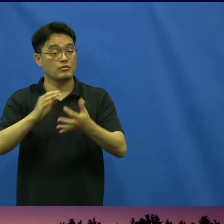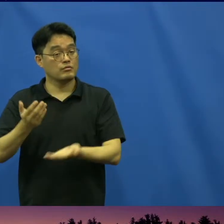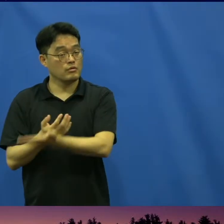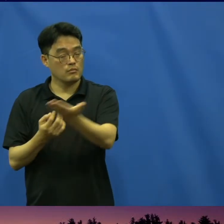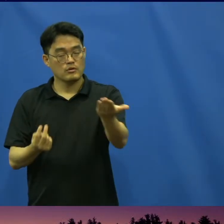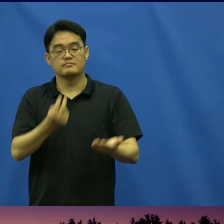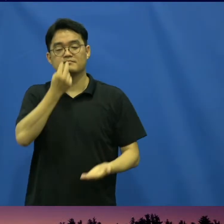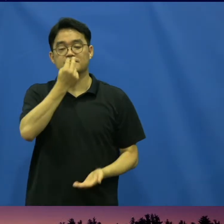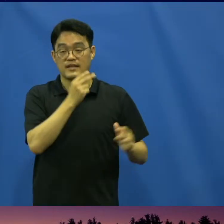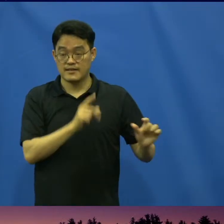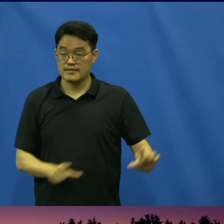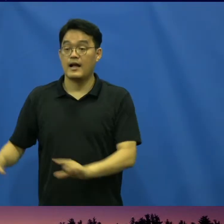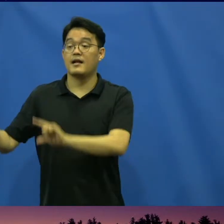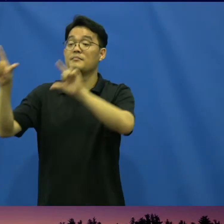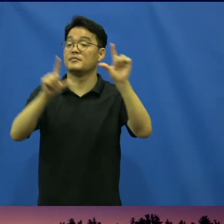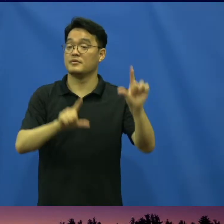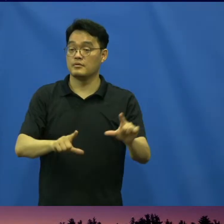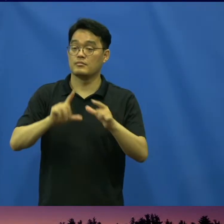생명이.